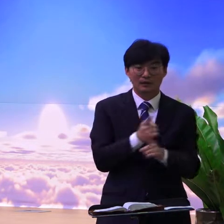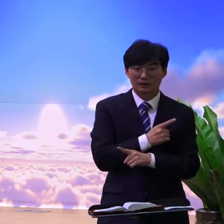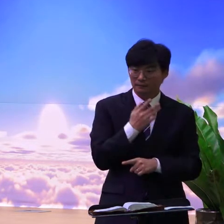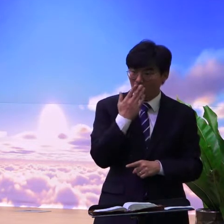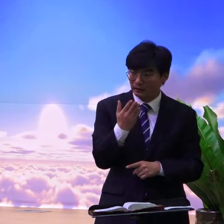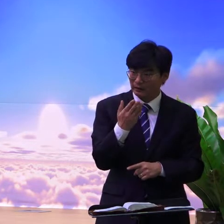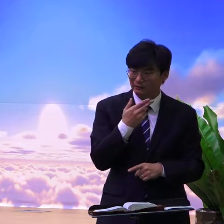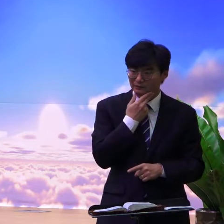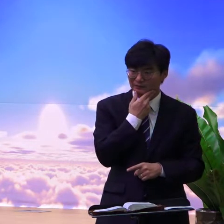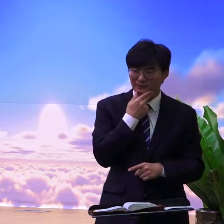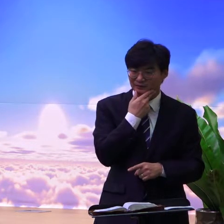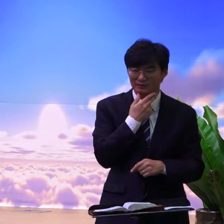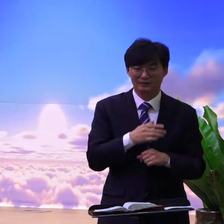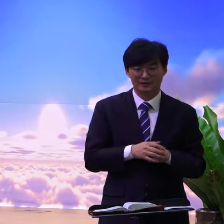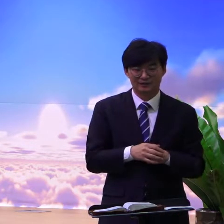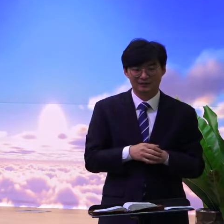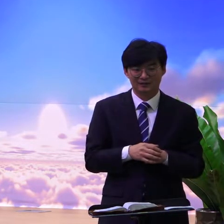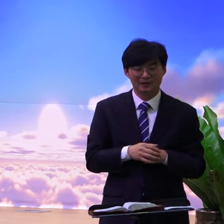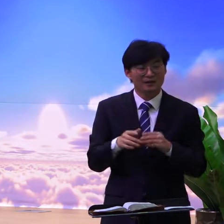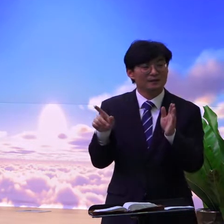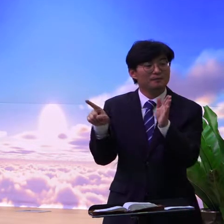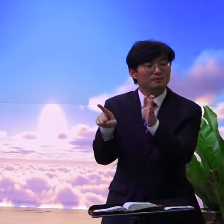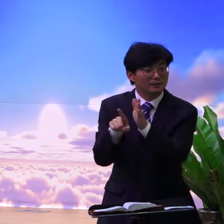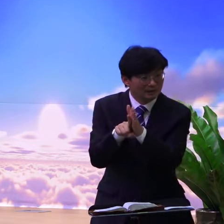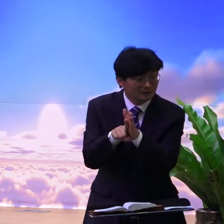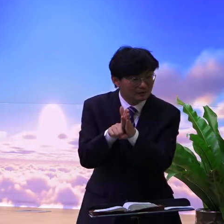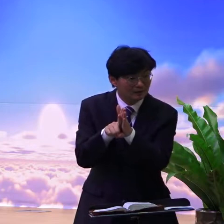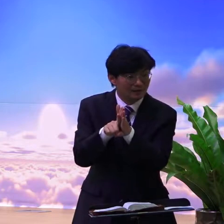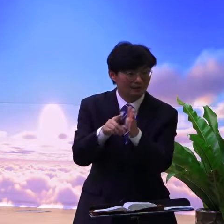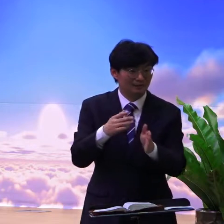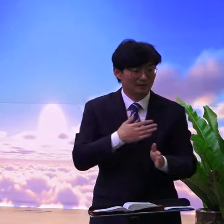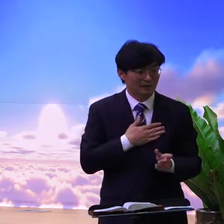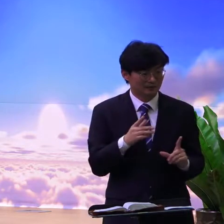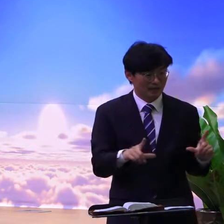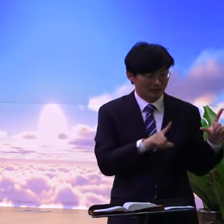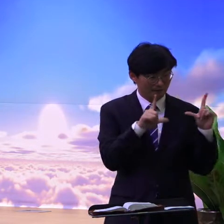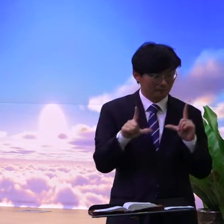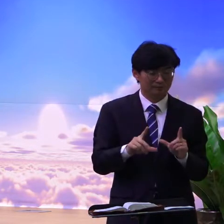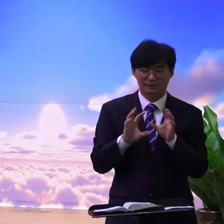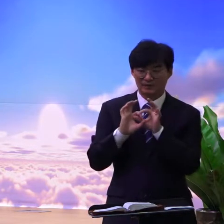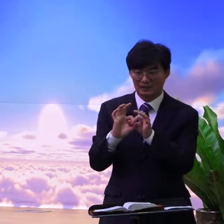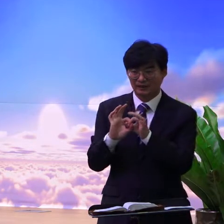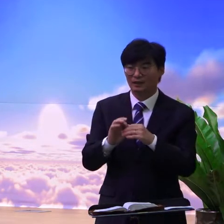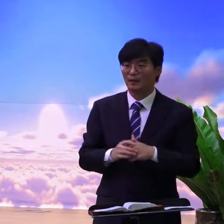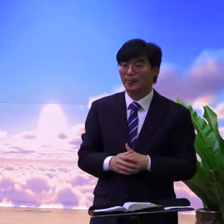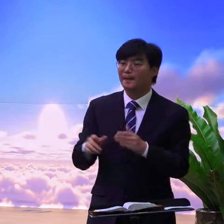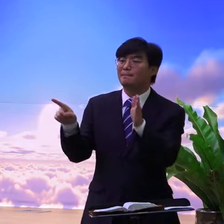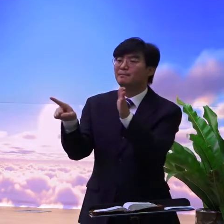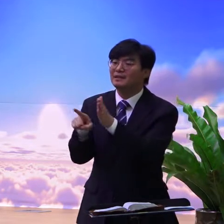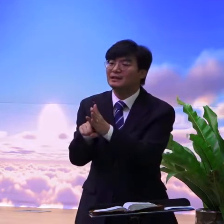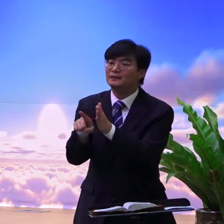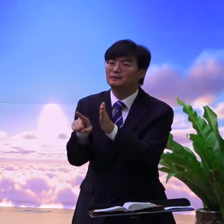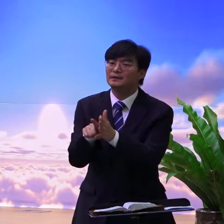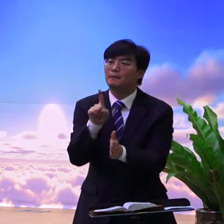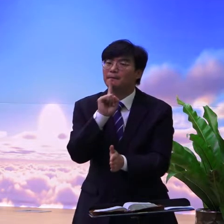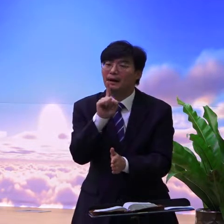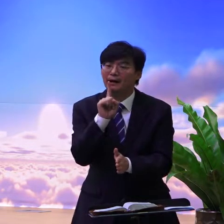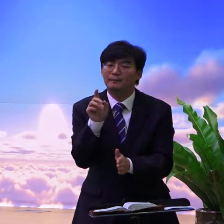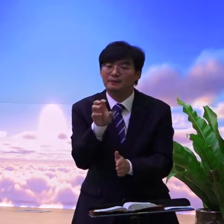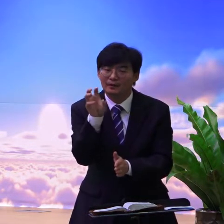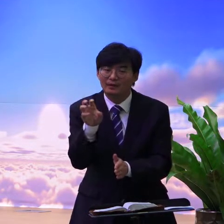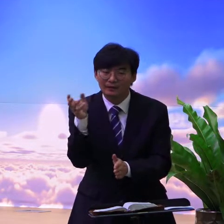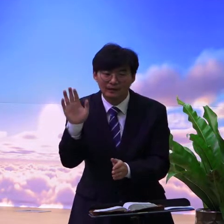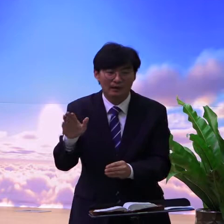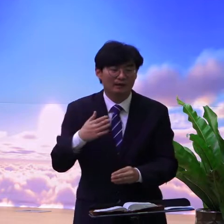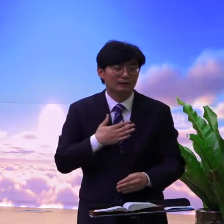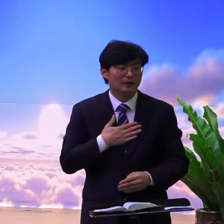믿음이 내 삶과 관련이 없어진 것이죠. 내 믿음이 내 삶과 관련이 없으니까 삶에 나가서 문제를 만나면 어려운